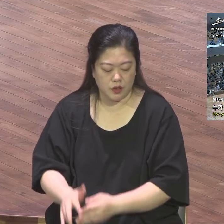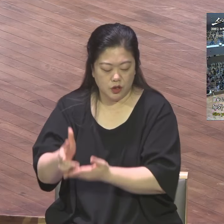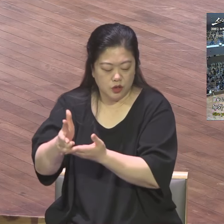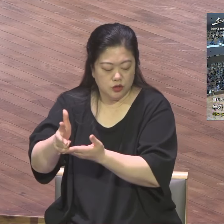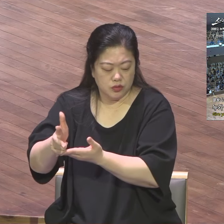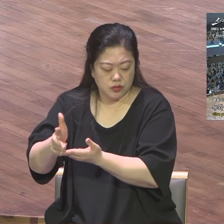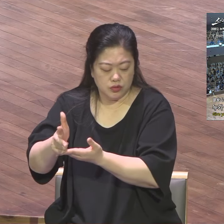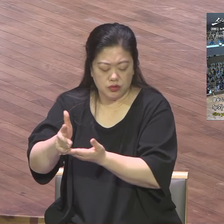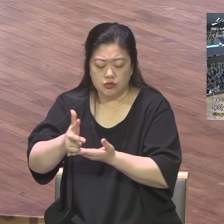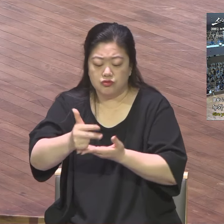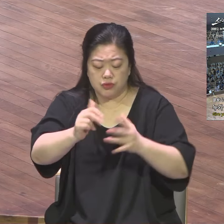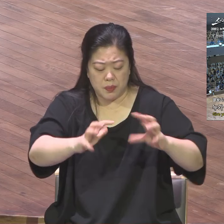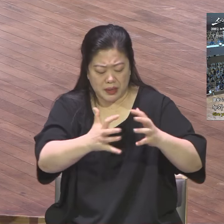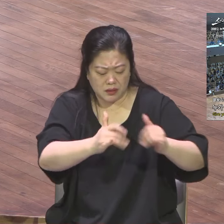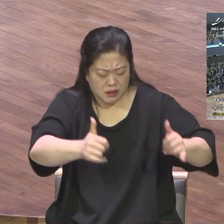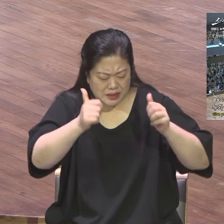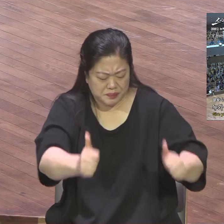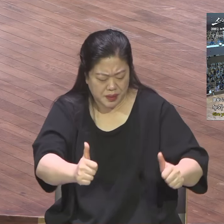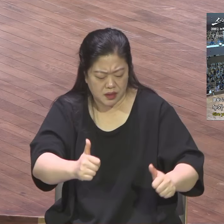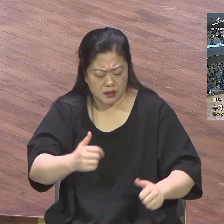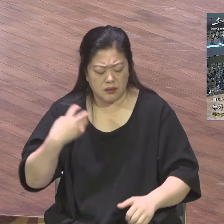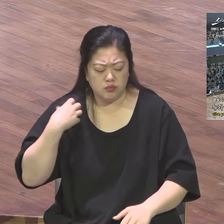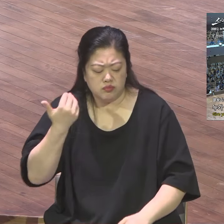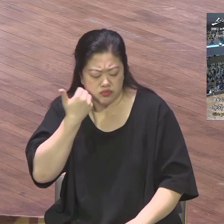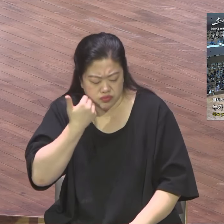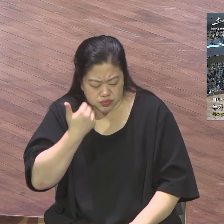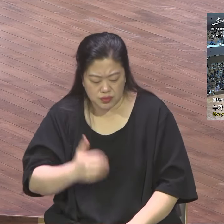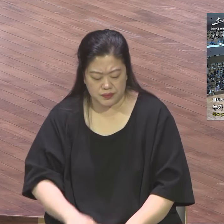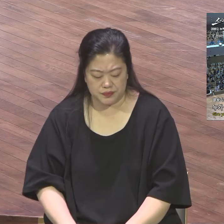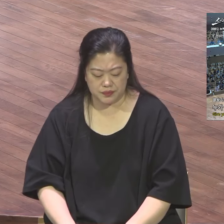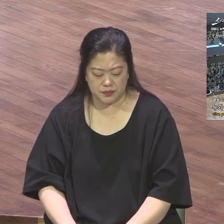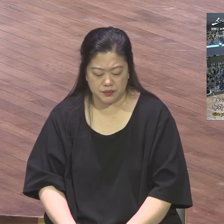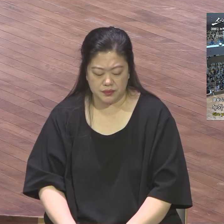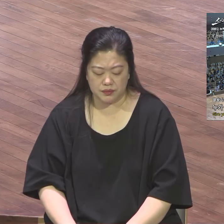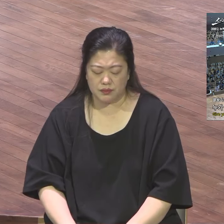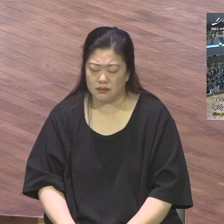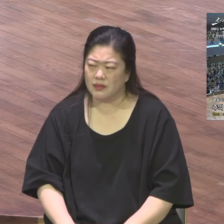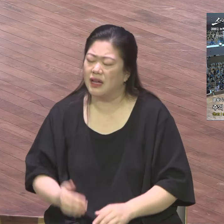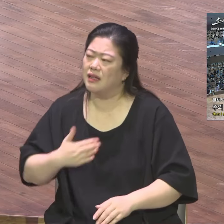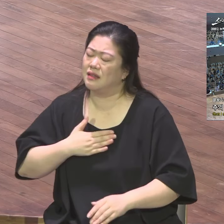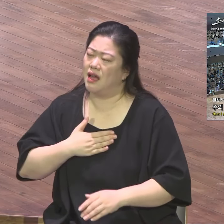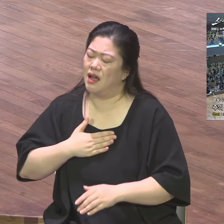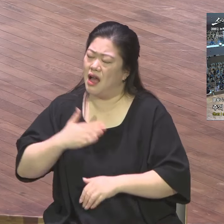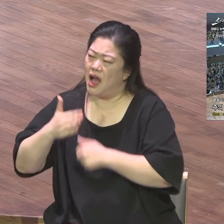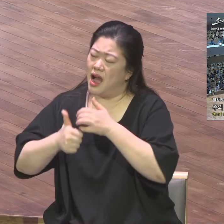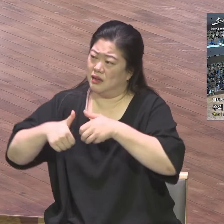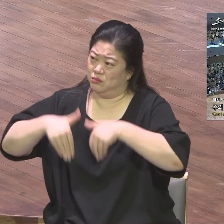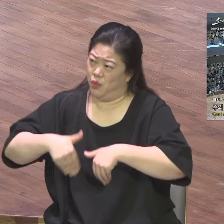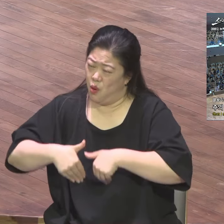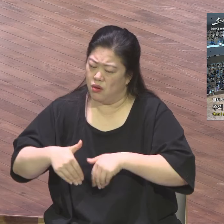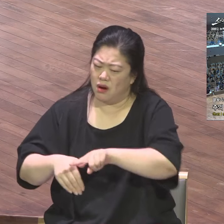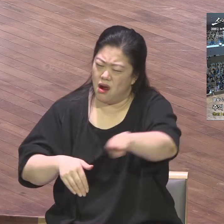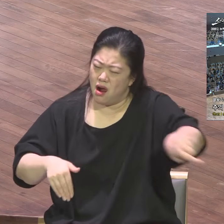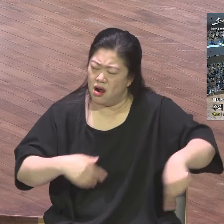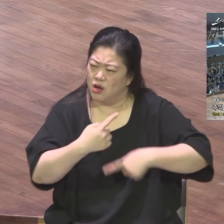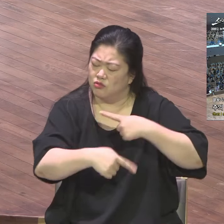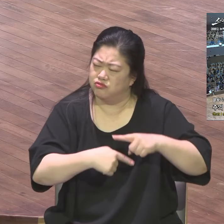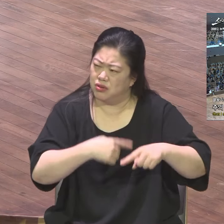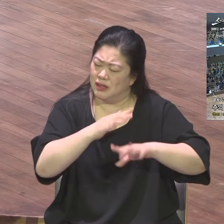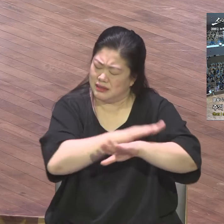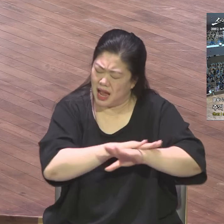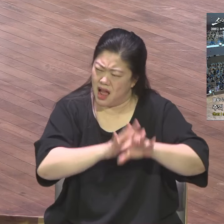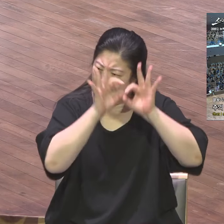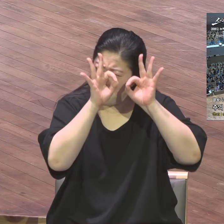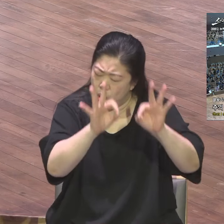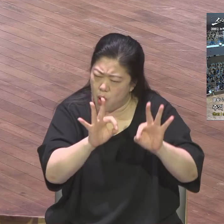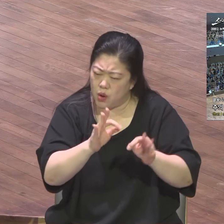많은 백성을 재판할 수 있사오리까? 듣는 마음을 종에게 주사 주의 백성을 재판하여